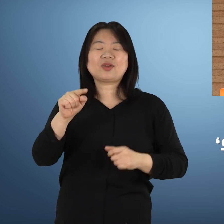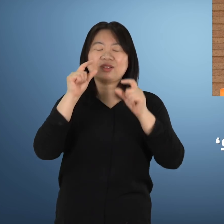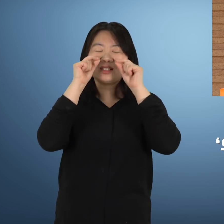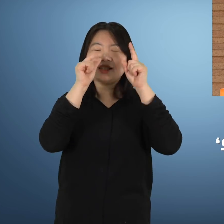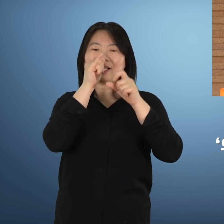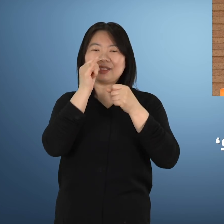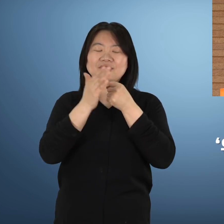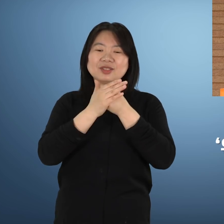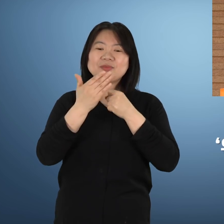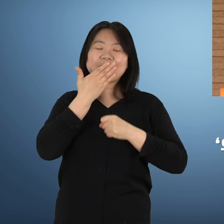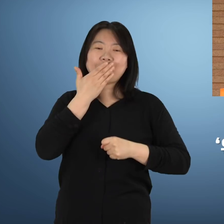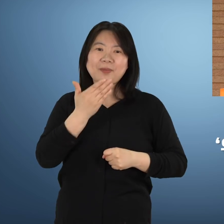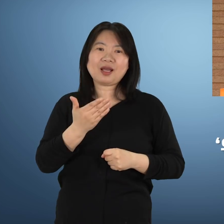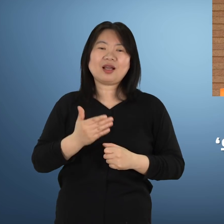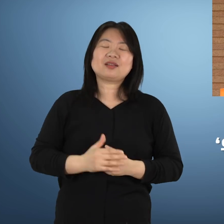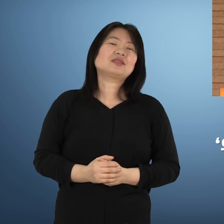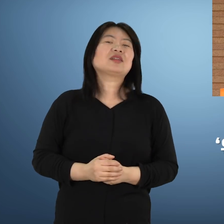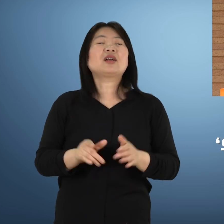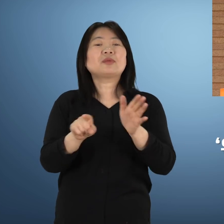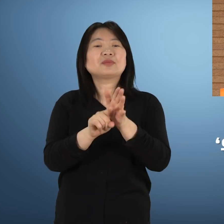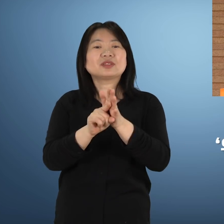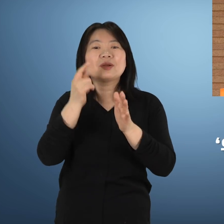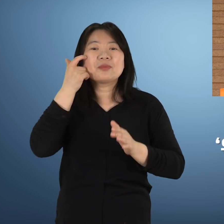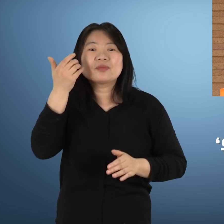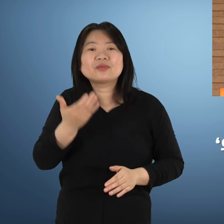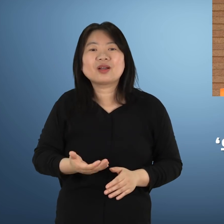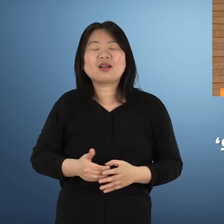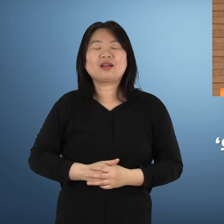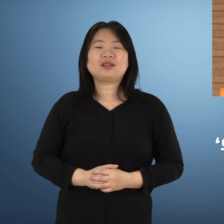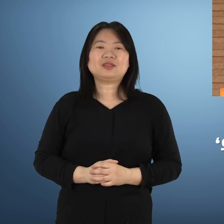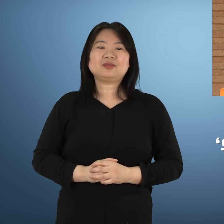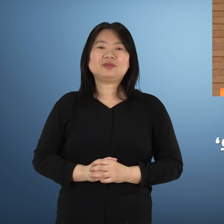깨닫는 겁니다. 믿습니까?